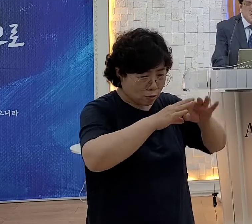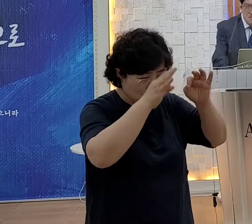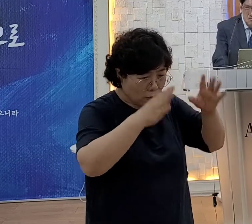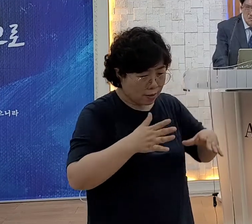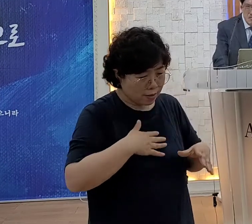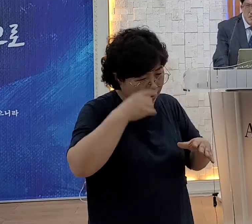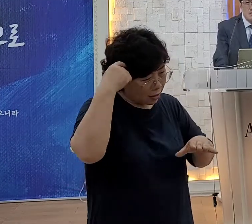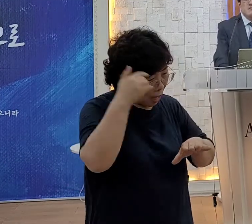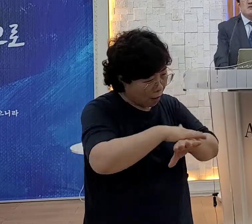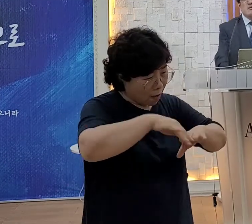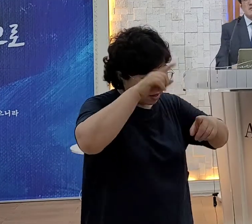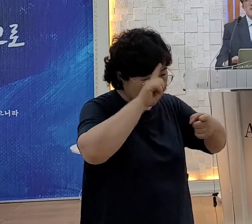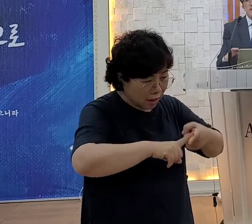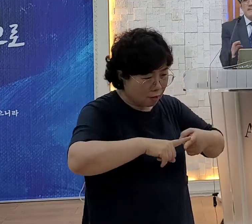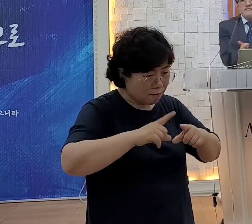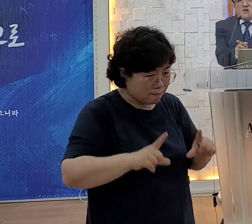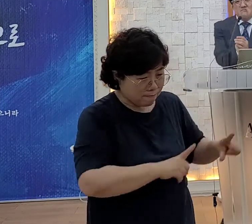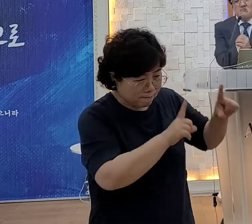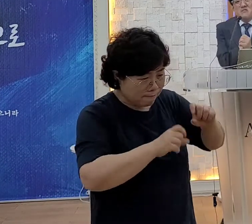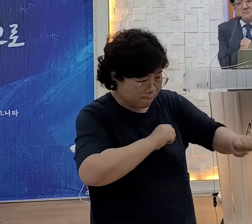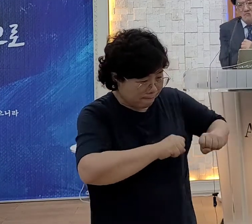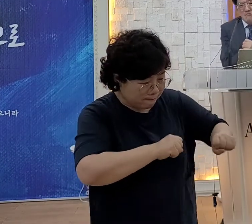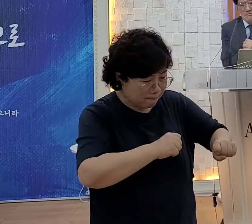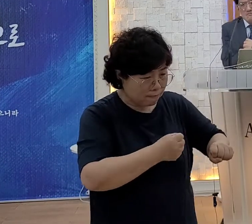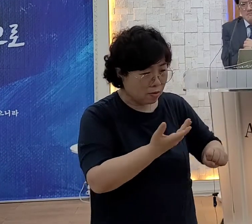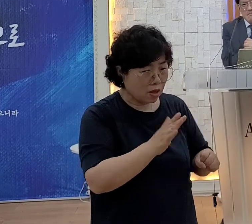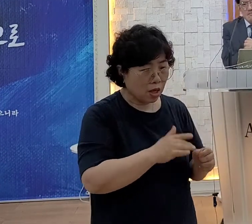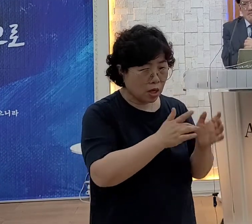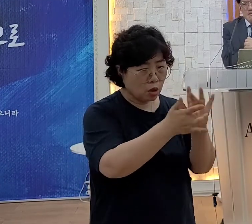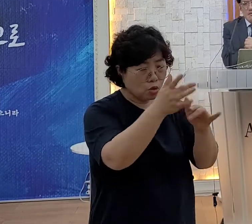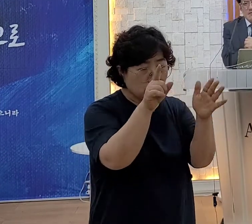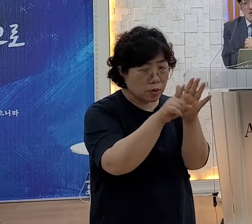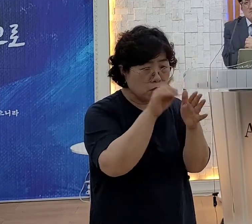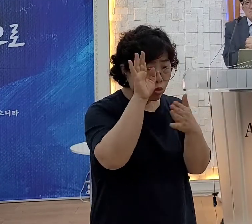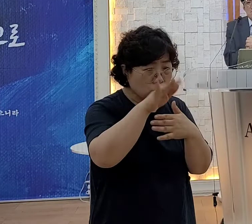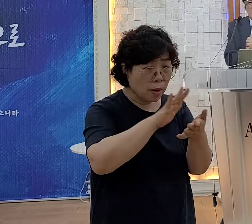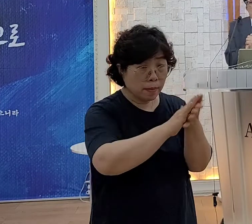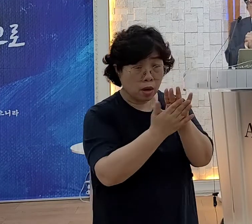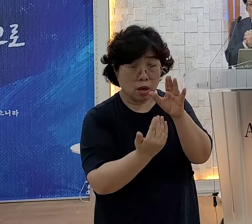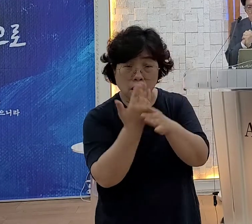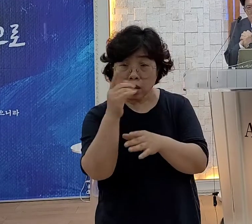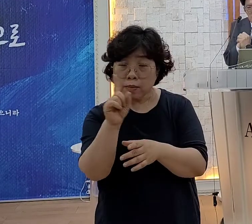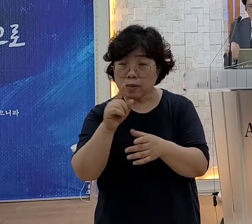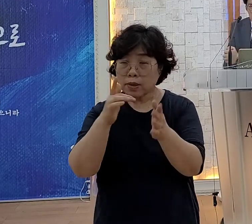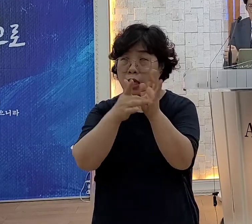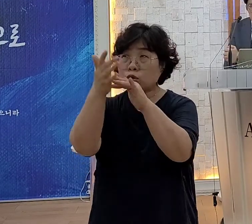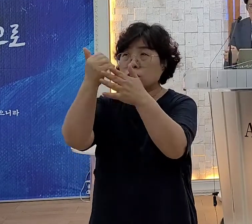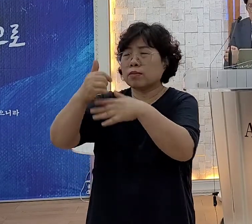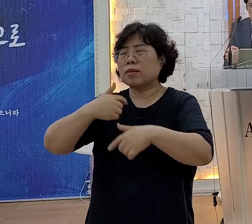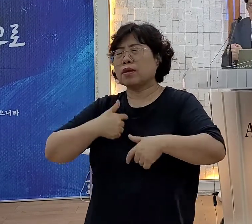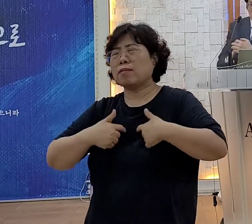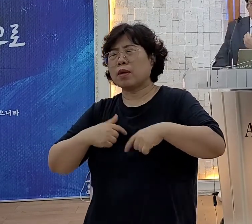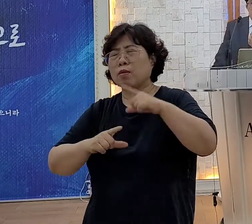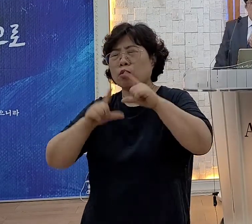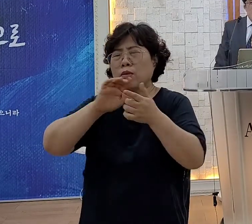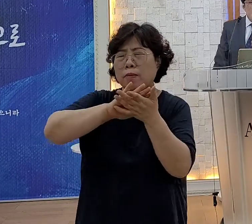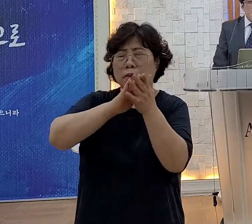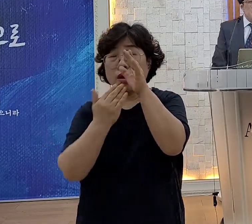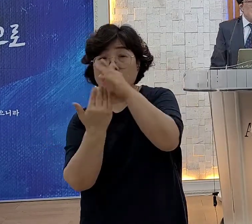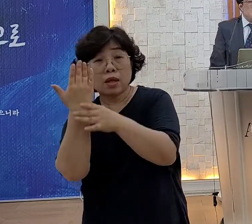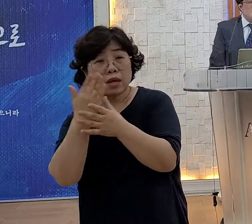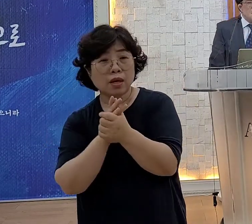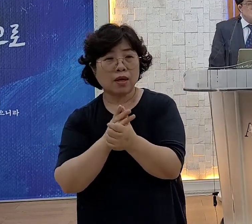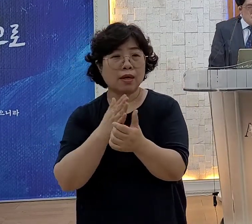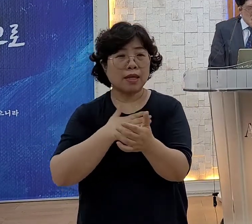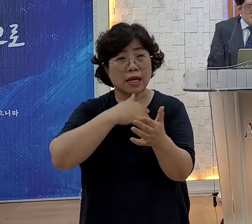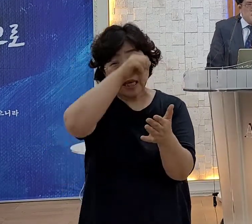핸들링을 내 계획대로 합니다. 그런데 예수를 믿으면요 예수님이 기뻐하시는 대로 즉 내가